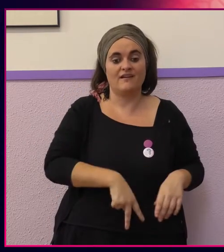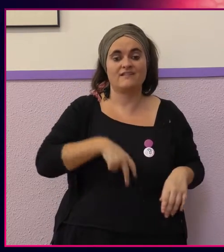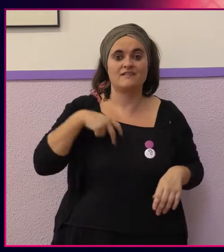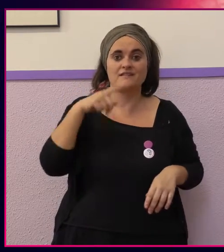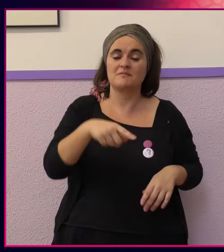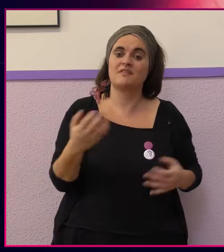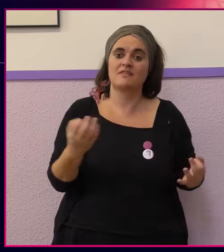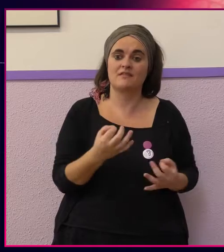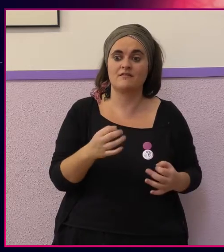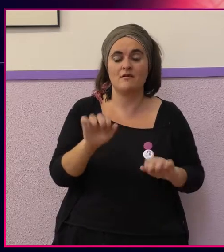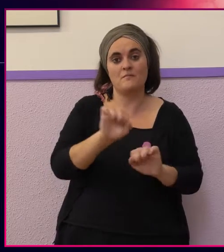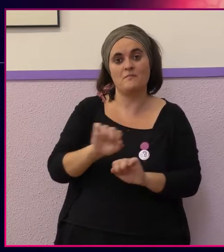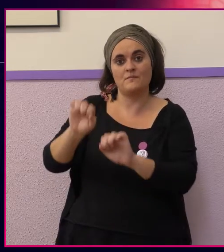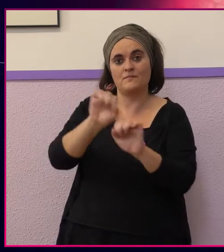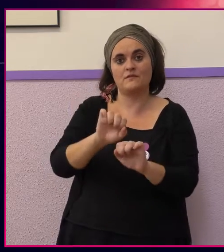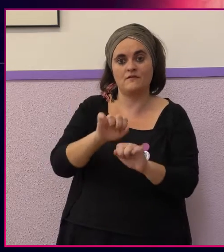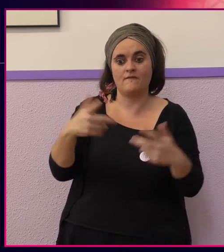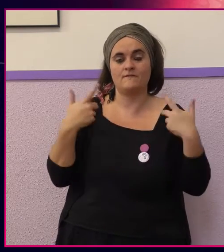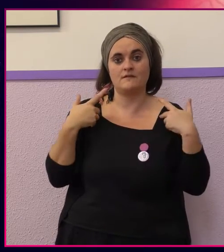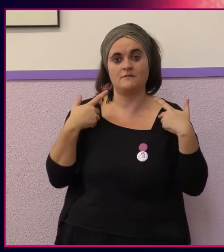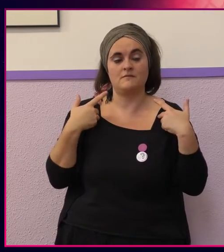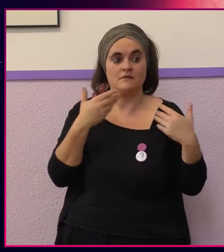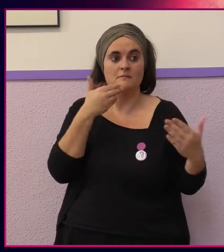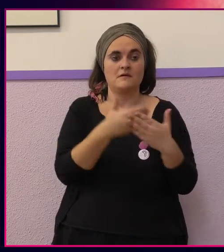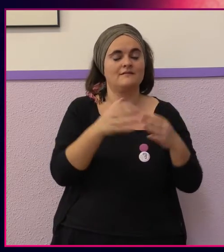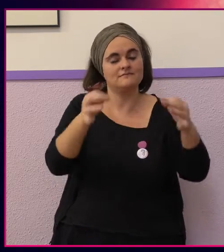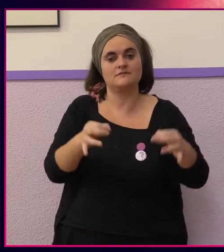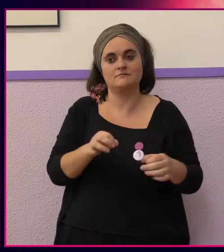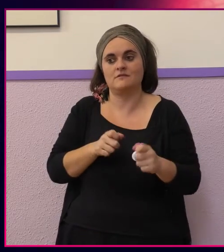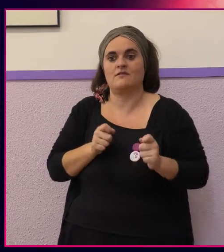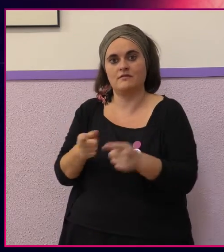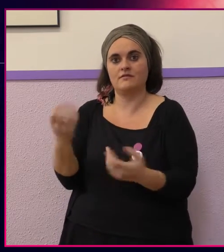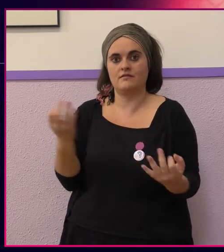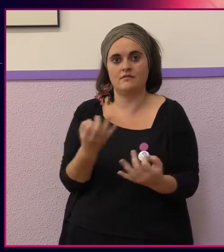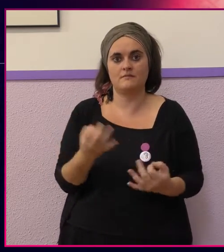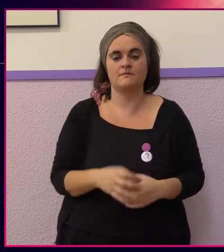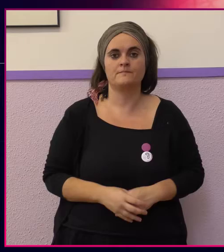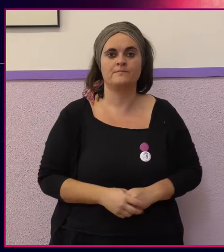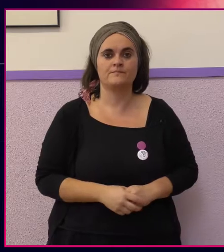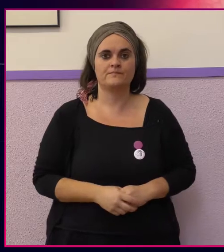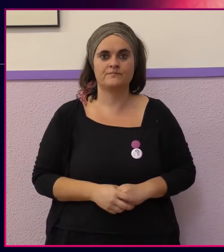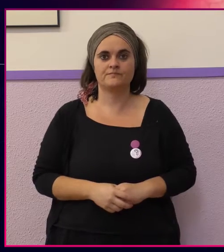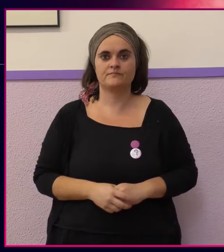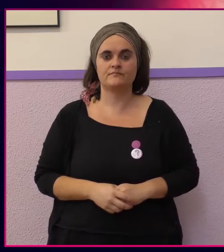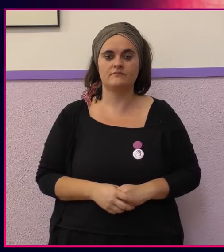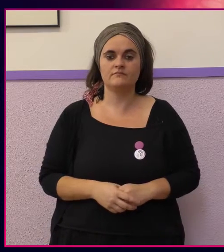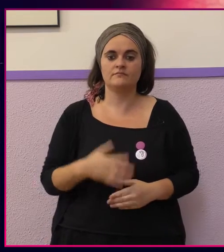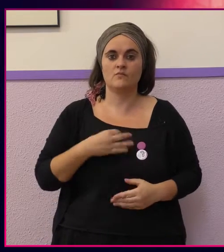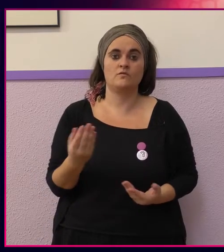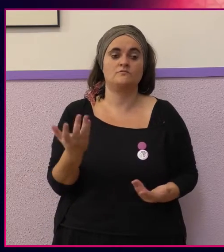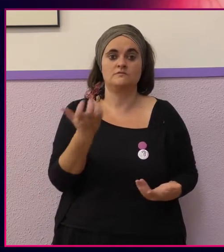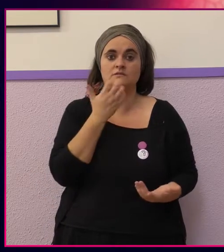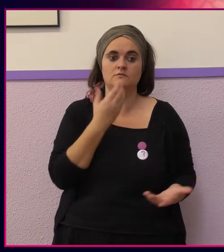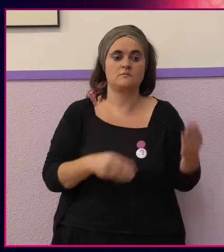aunque podríamos citar muchas más medidas terminaremos diciendo que además de todo esto las instituciones deben